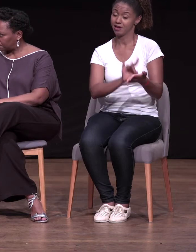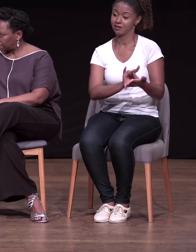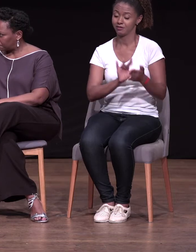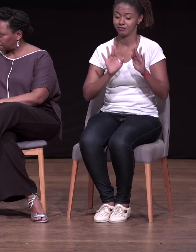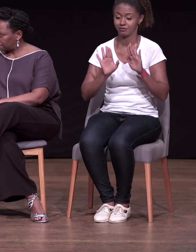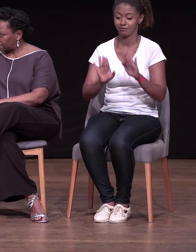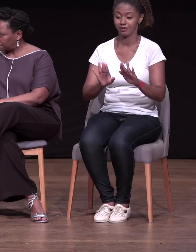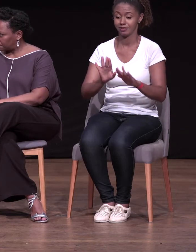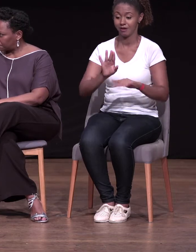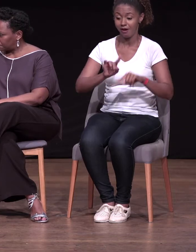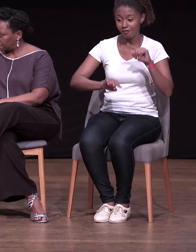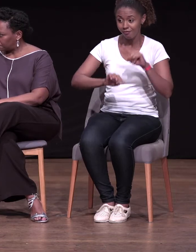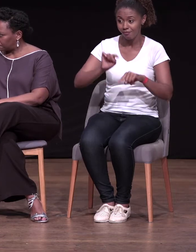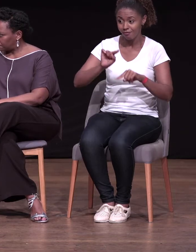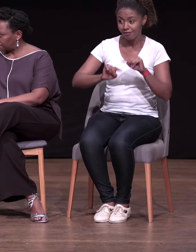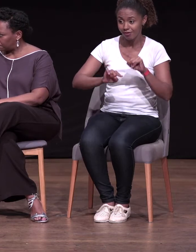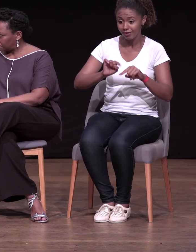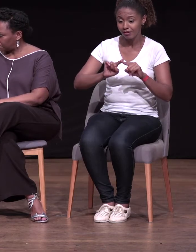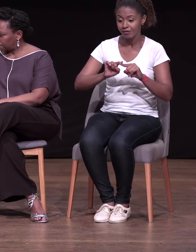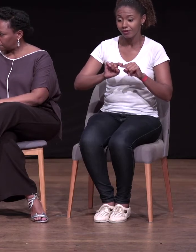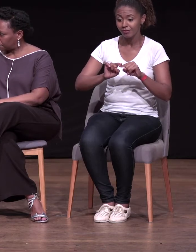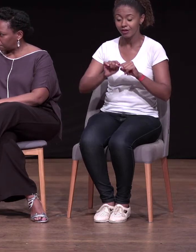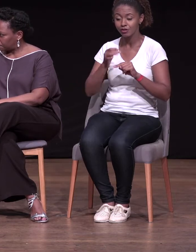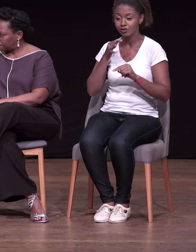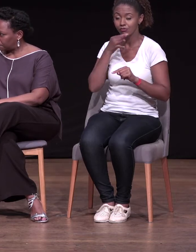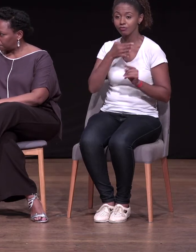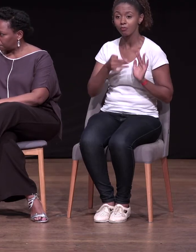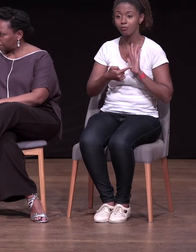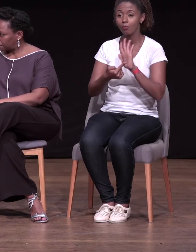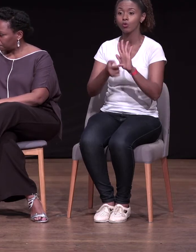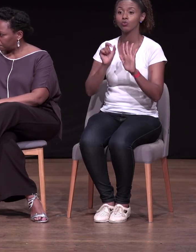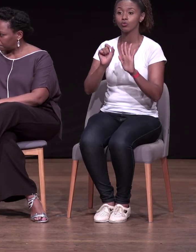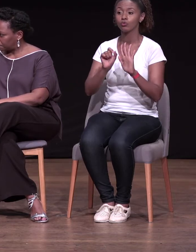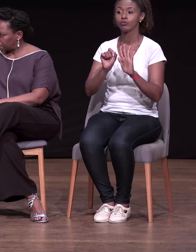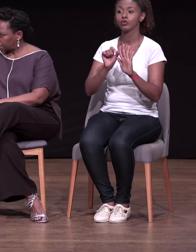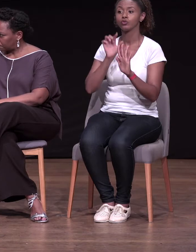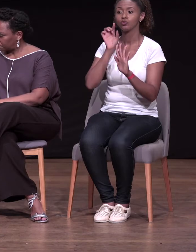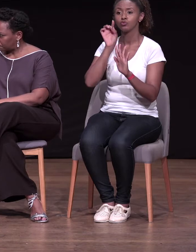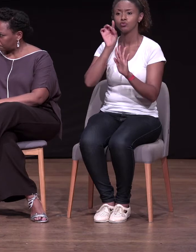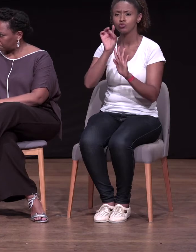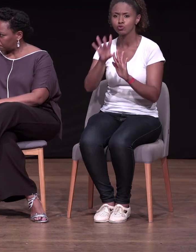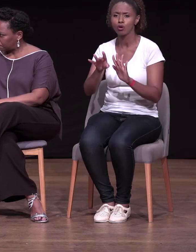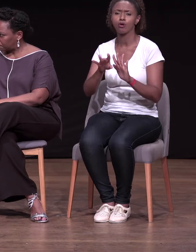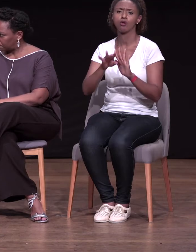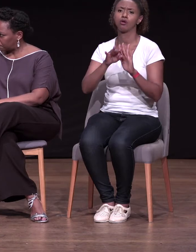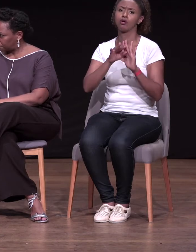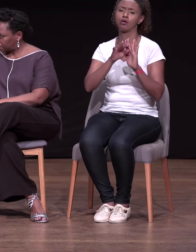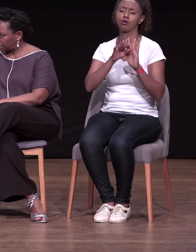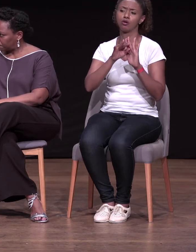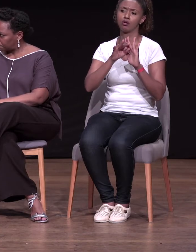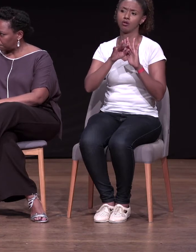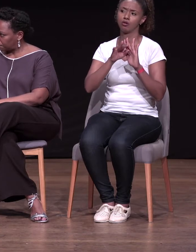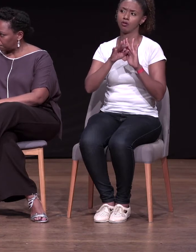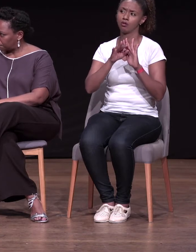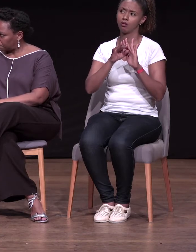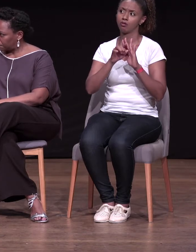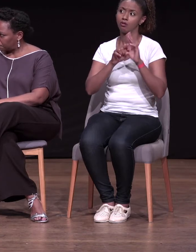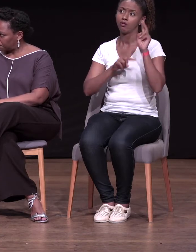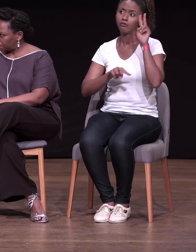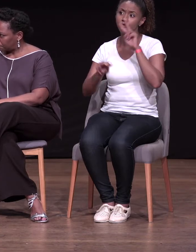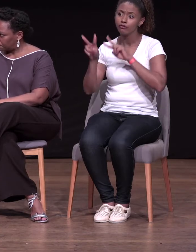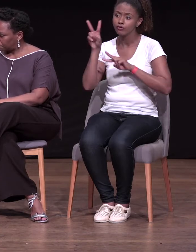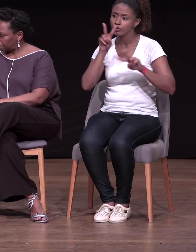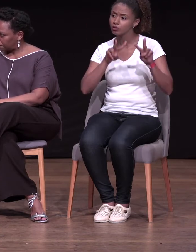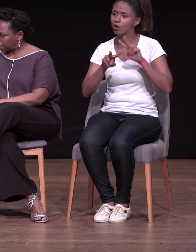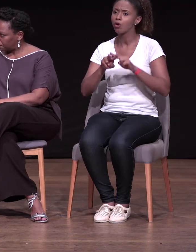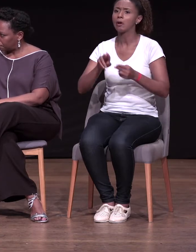uma materialidade, uma forma de dizer daquilo que não necessariamente atenda às pautas ou à cultura visual reivindicada por